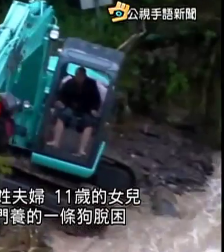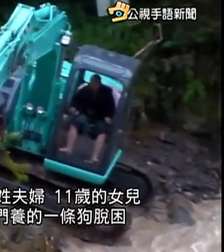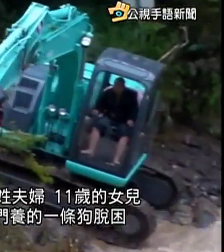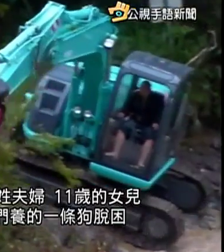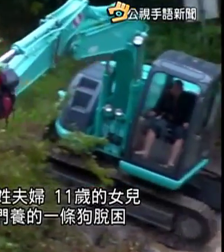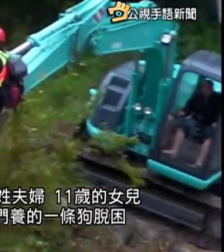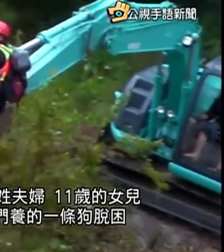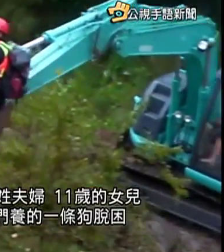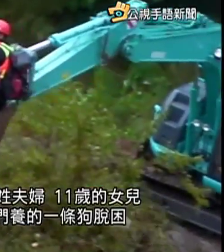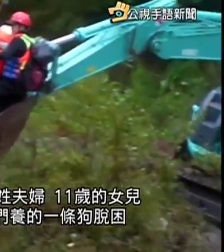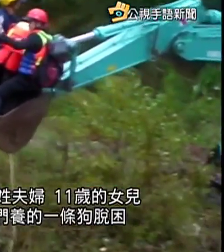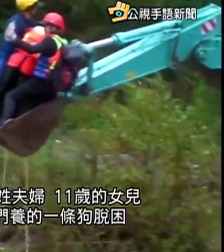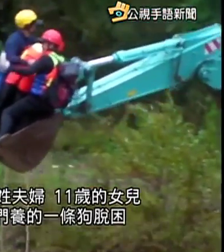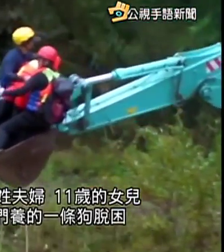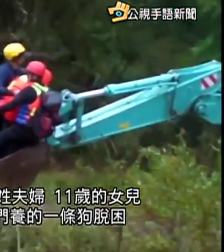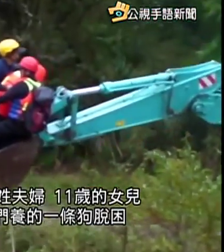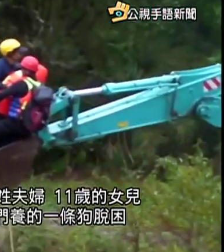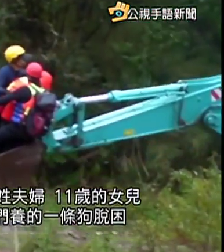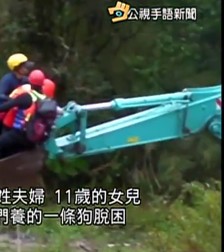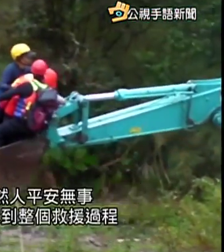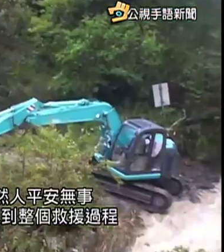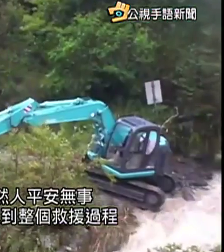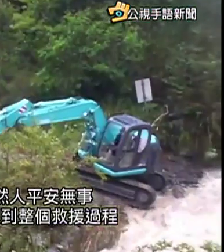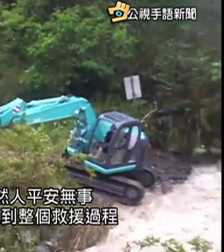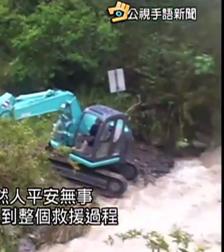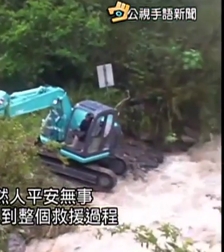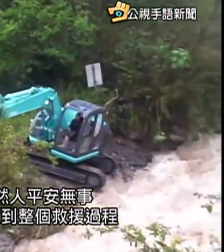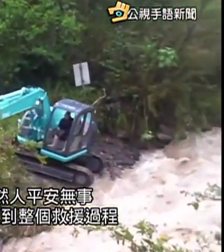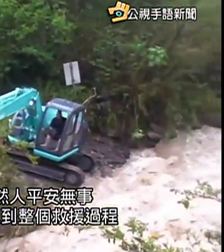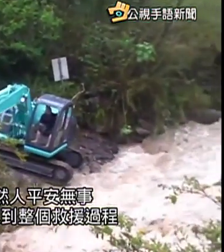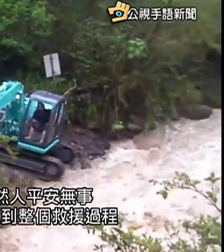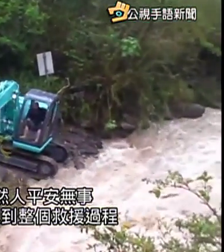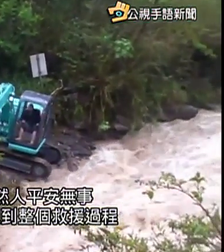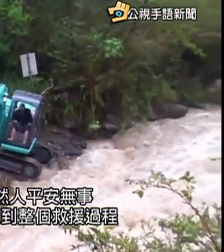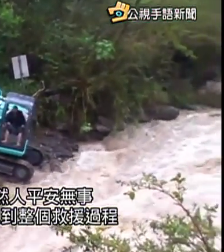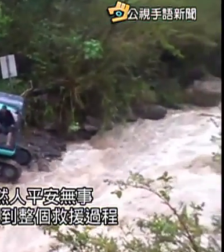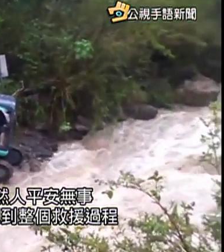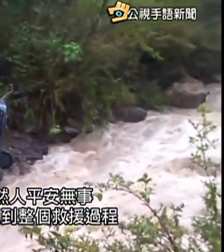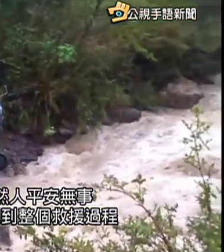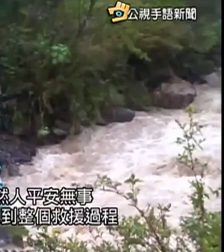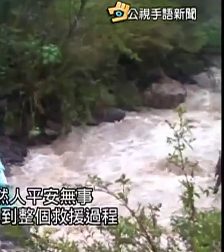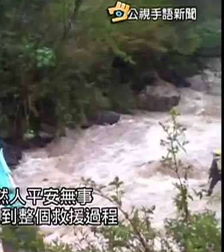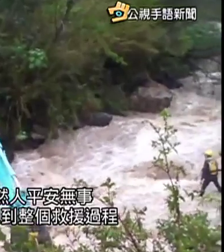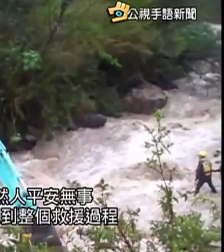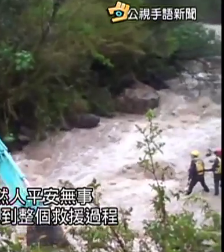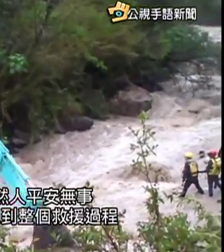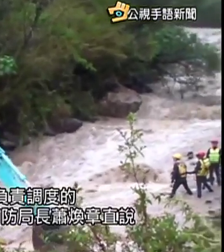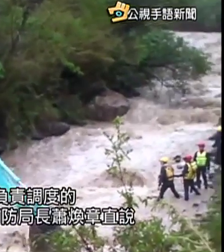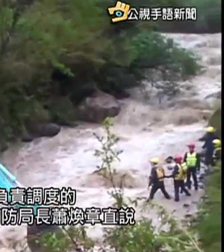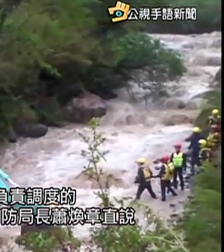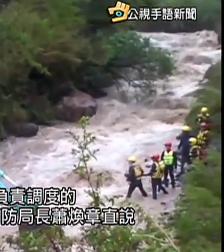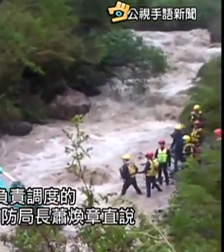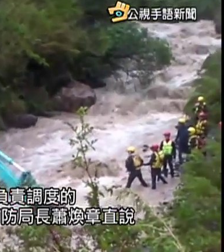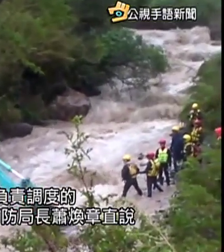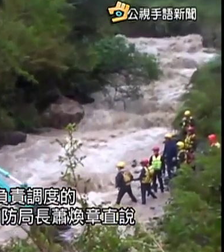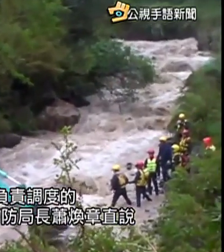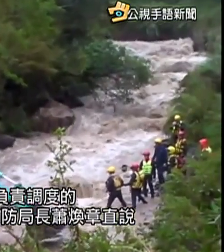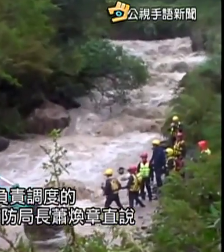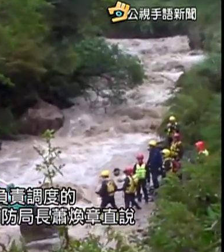们养的一条狗脱困。虽然人平安无事，不过想到整个救援过程，负责调度的台中市消防局长